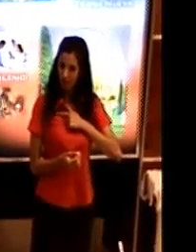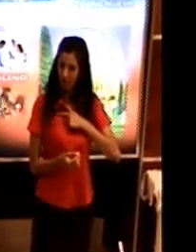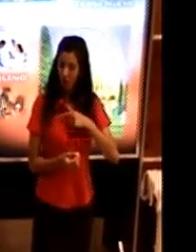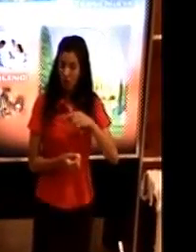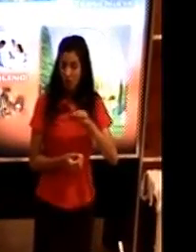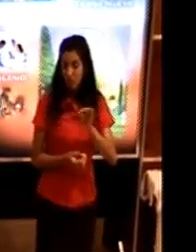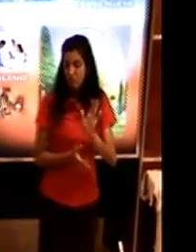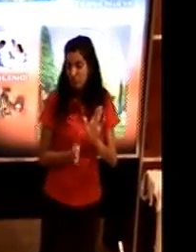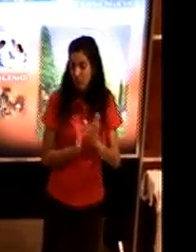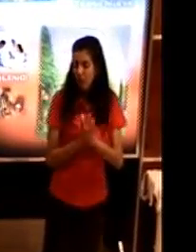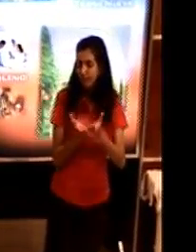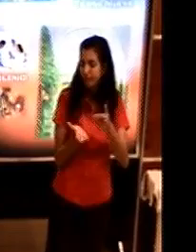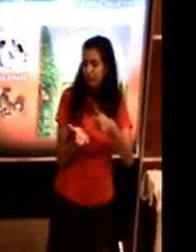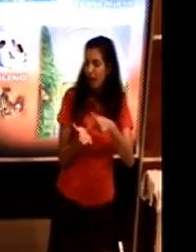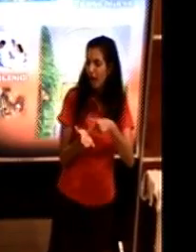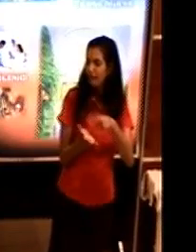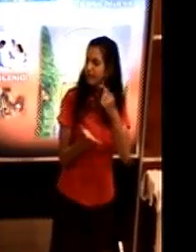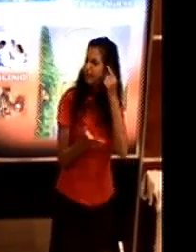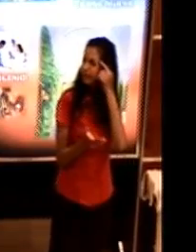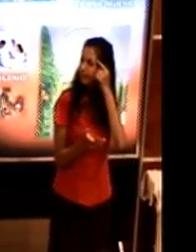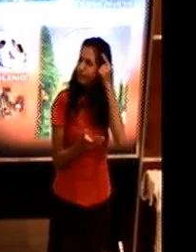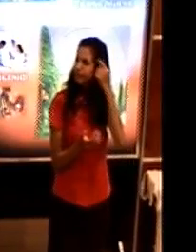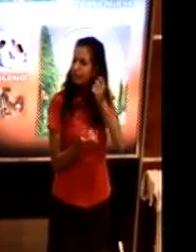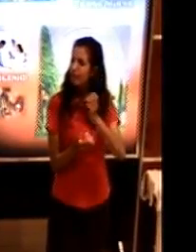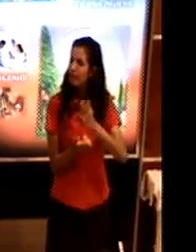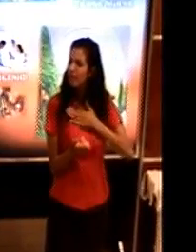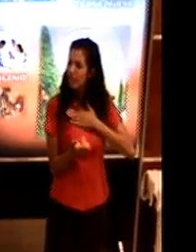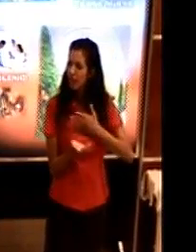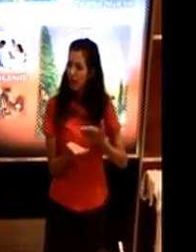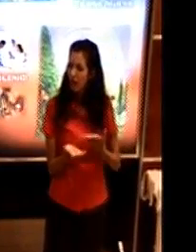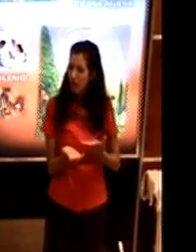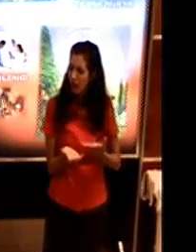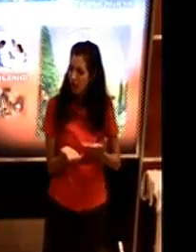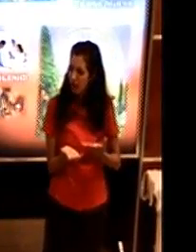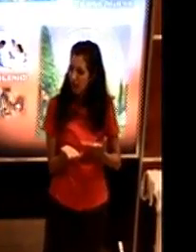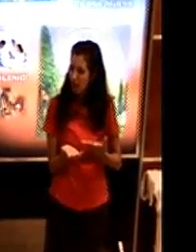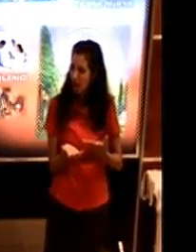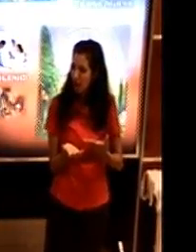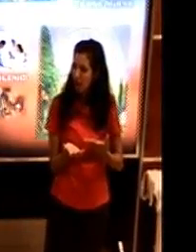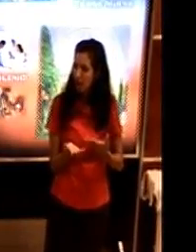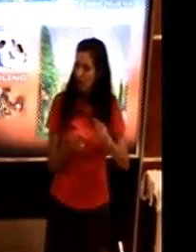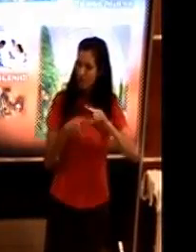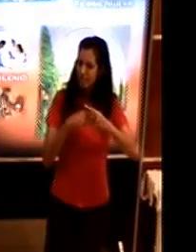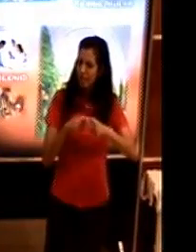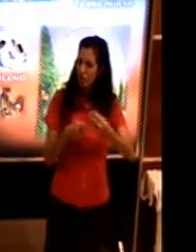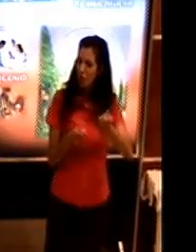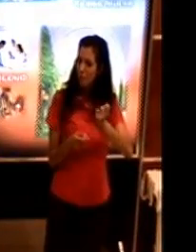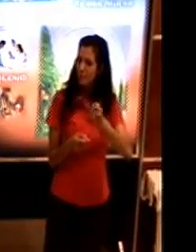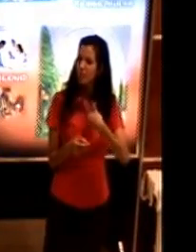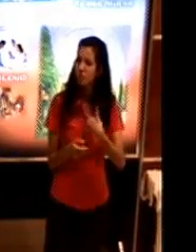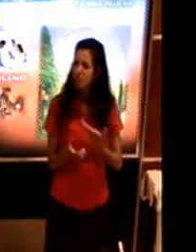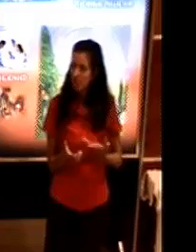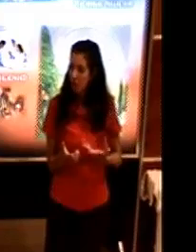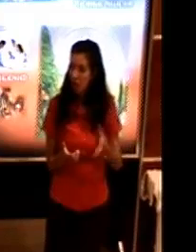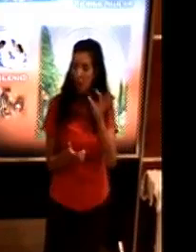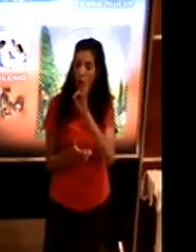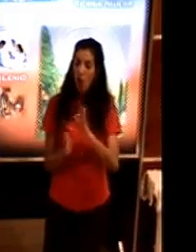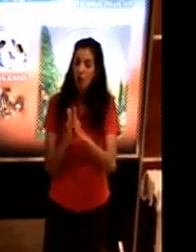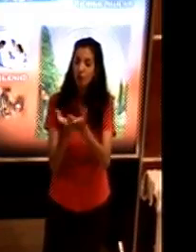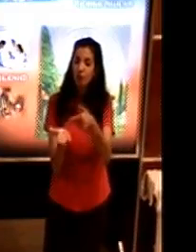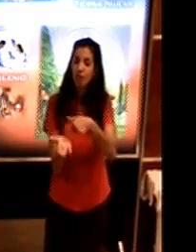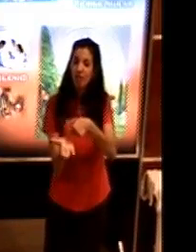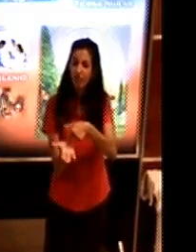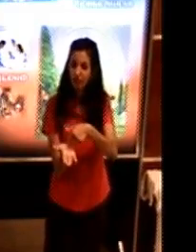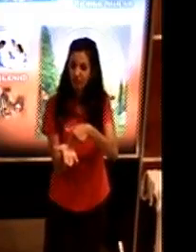a nuestras ideas personales? ¿Un evangelio de acuerdo a una religión personal? ¿O el evangelio del pueblo de Dios